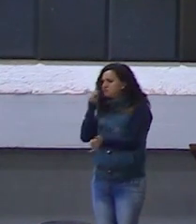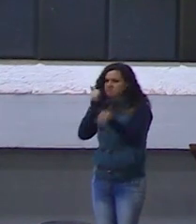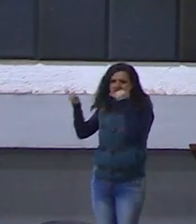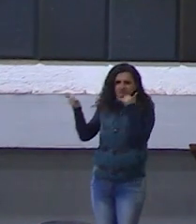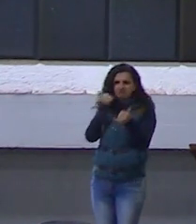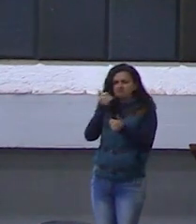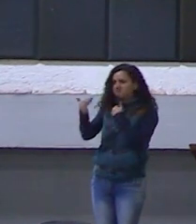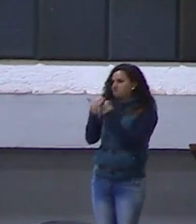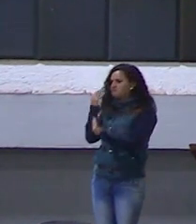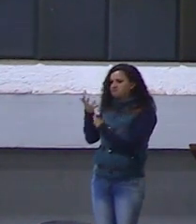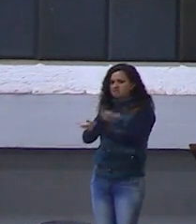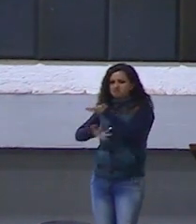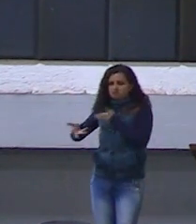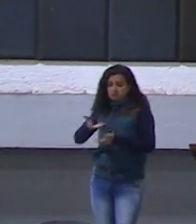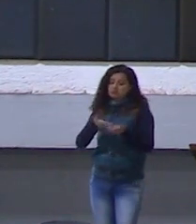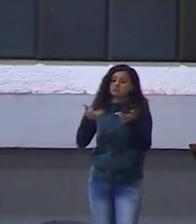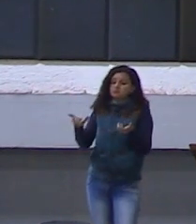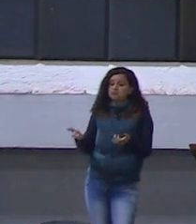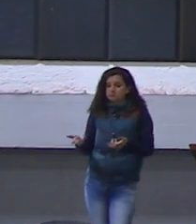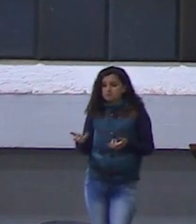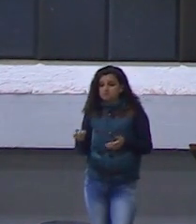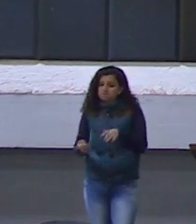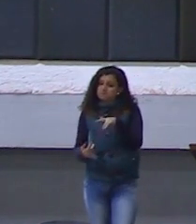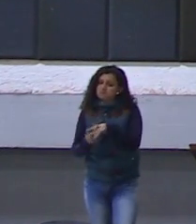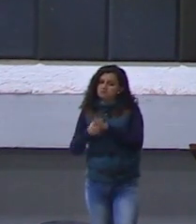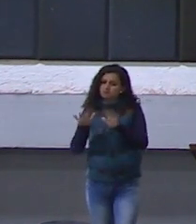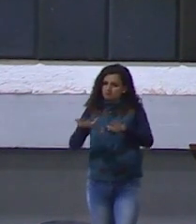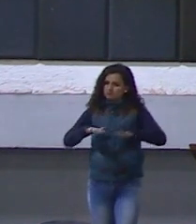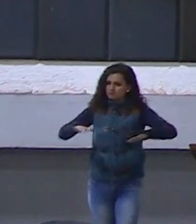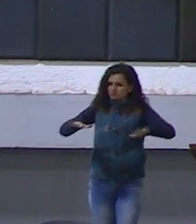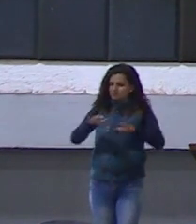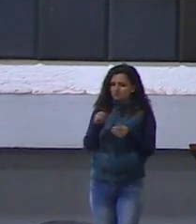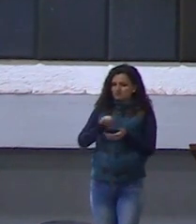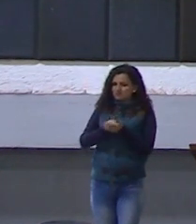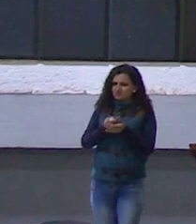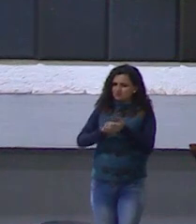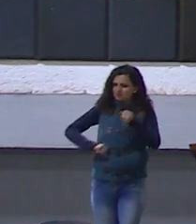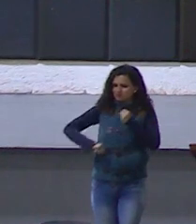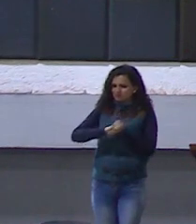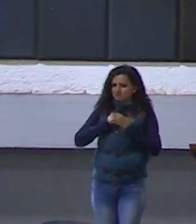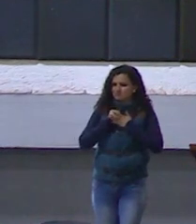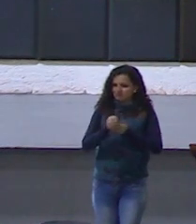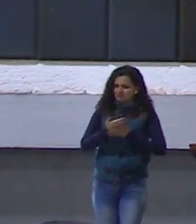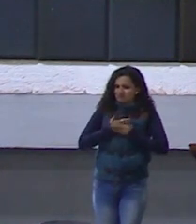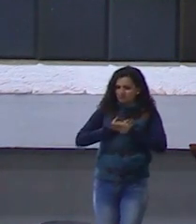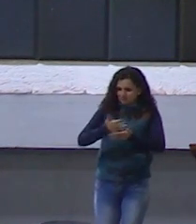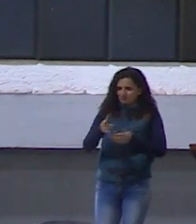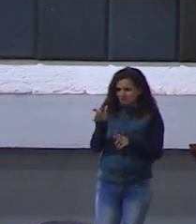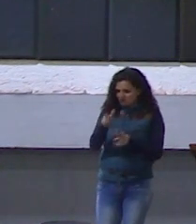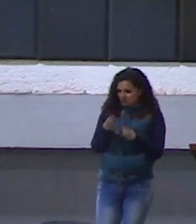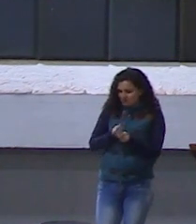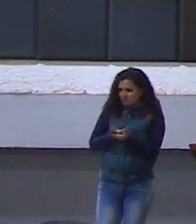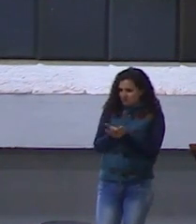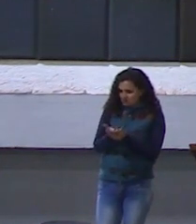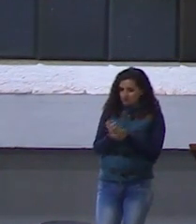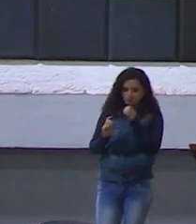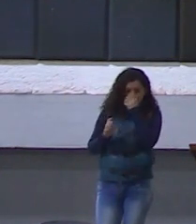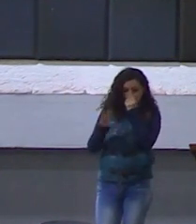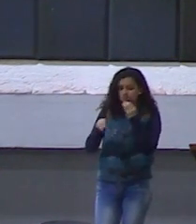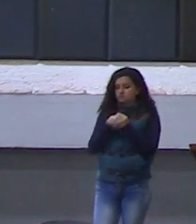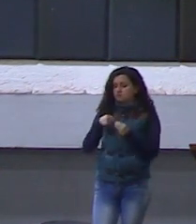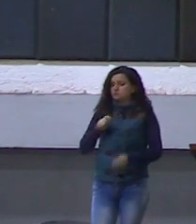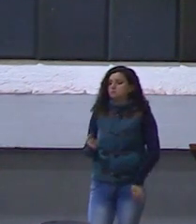me invitan es algo que se genera en esa solidaridad de ser un consejero de alguien y fui el primer